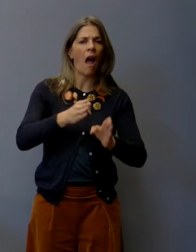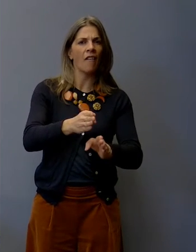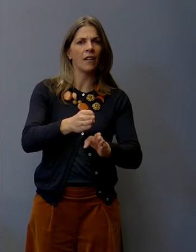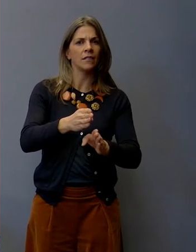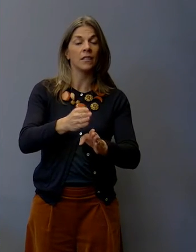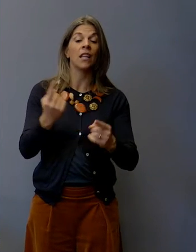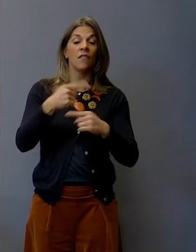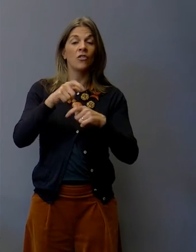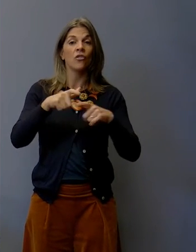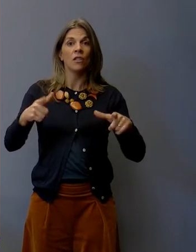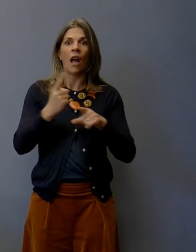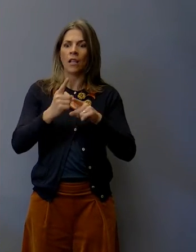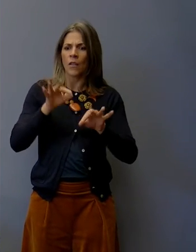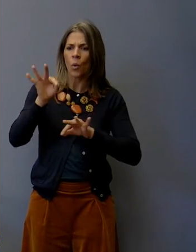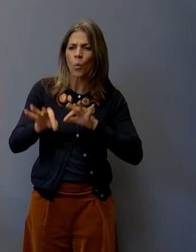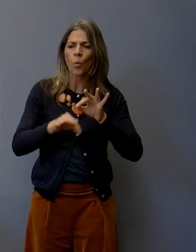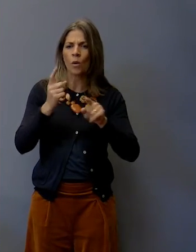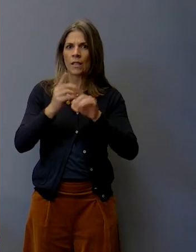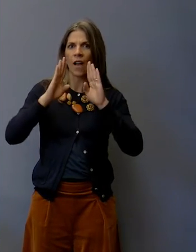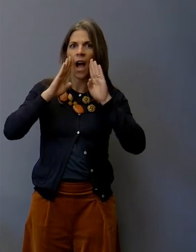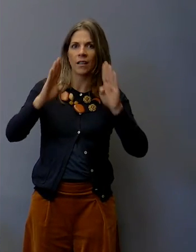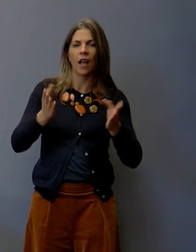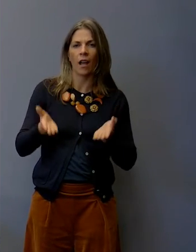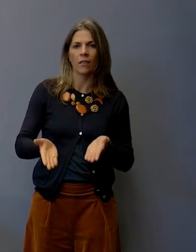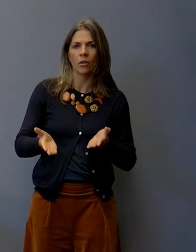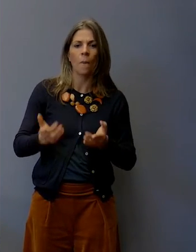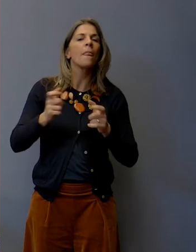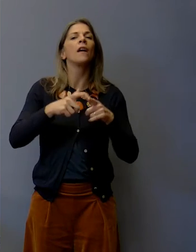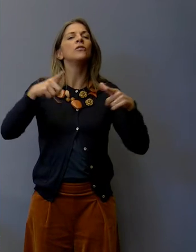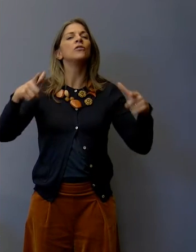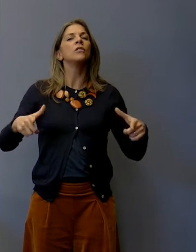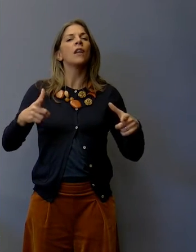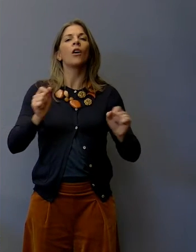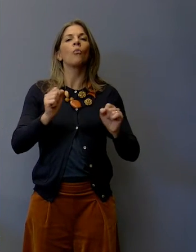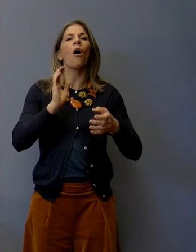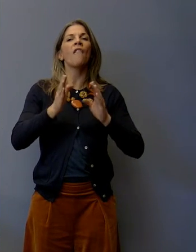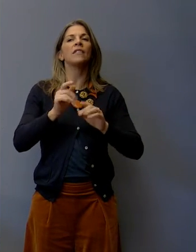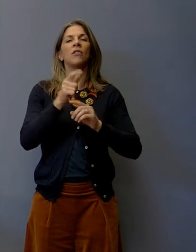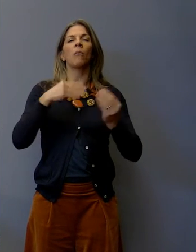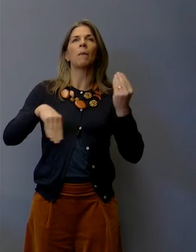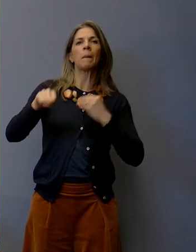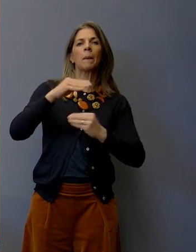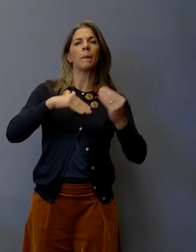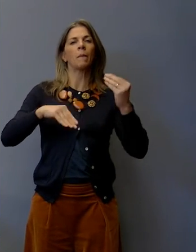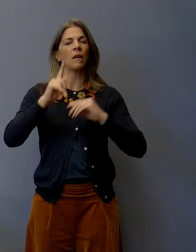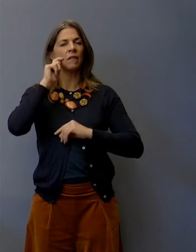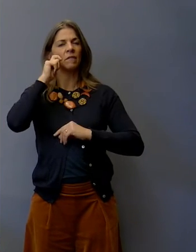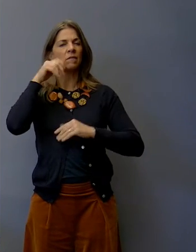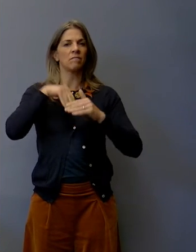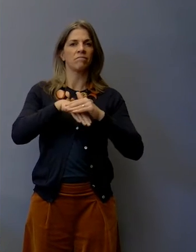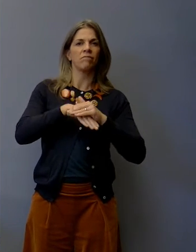una città non vive sulla trasmissione di concetti generici o assolutamente ingannevoli come quando si annunciano interventi epocali in